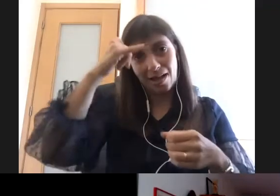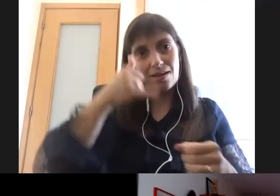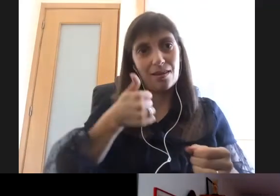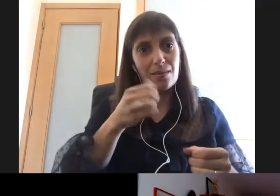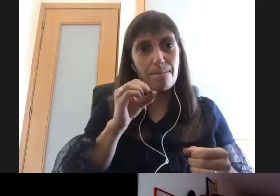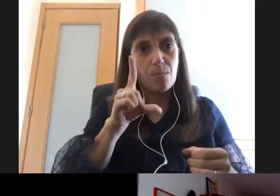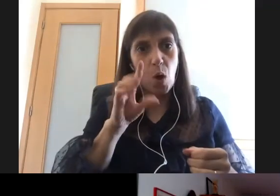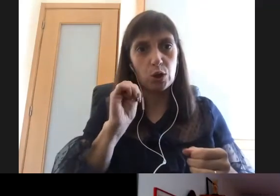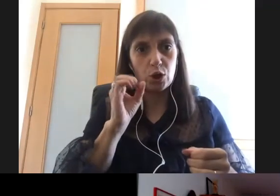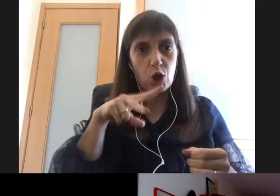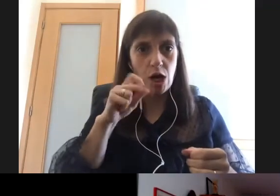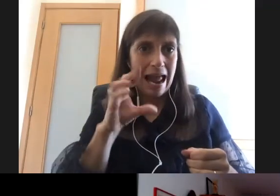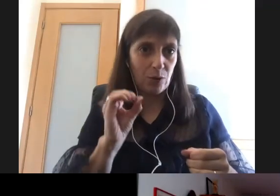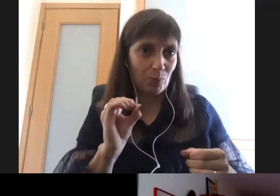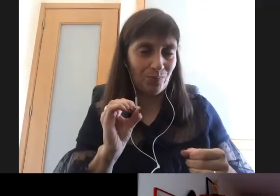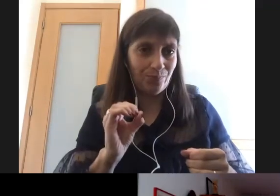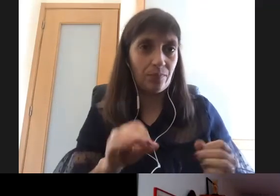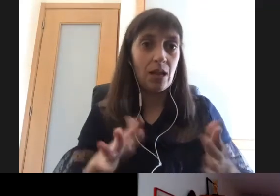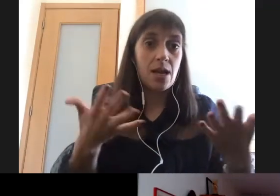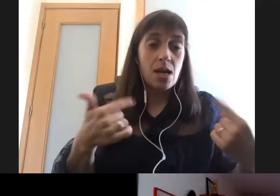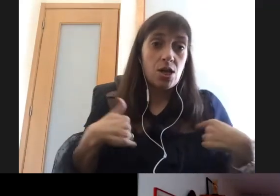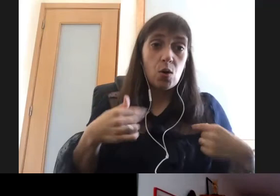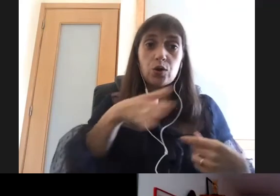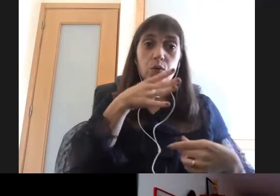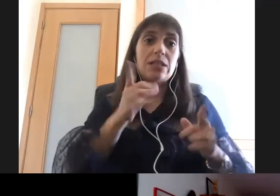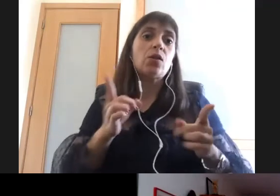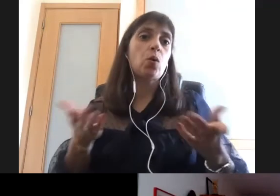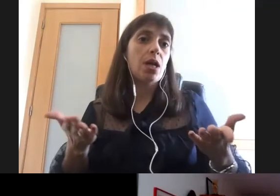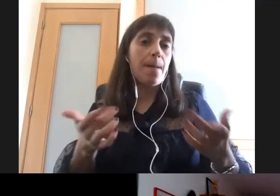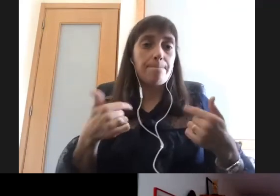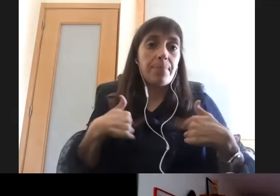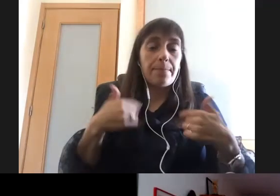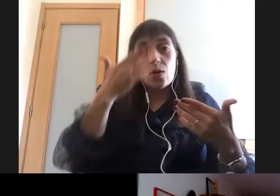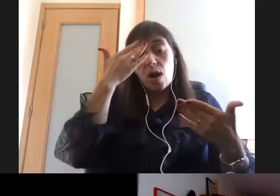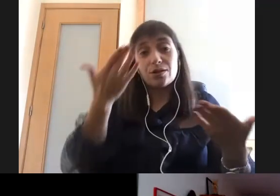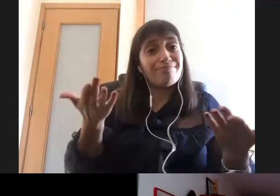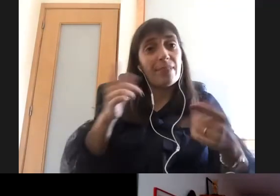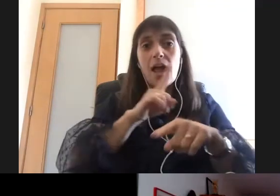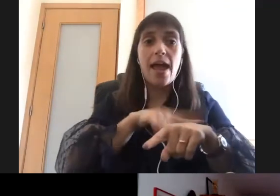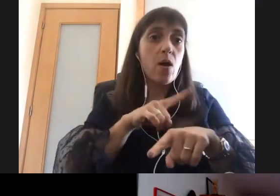E o que eu estou dizendo, essência, é a hora de a gente